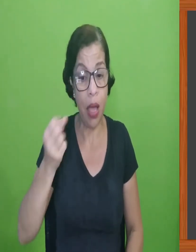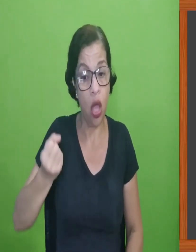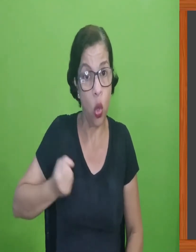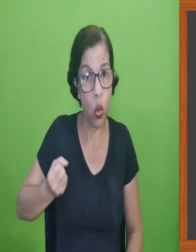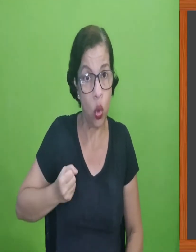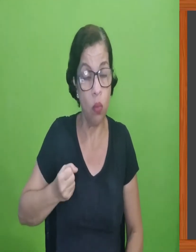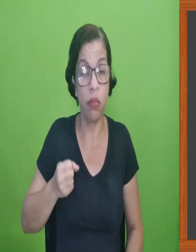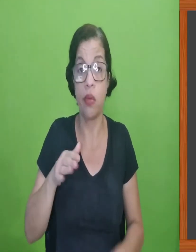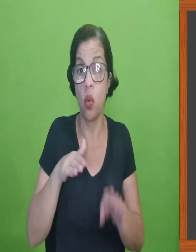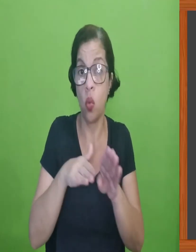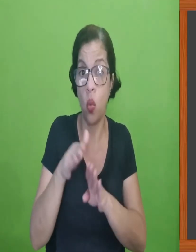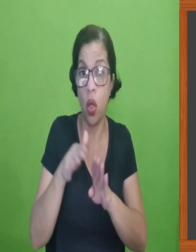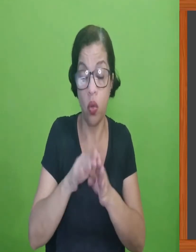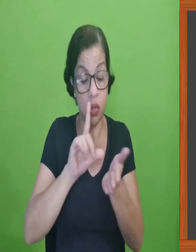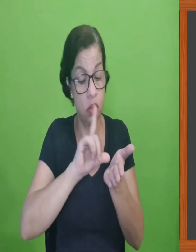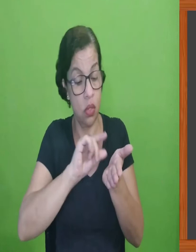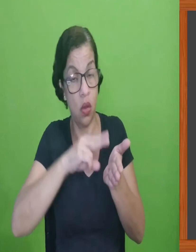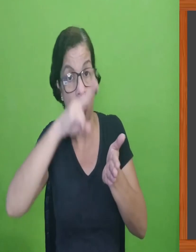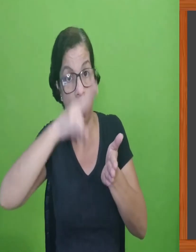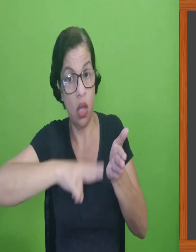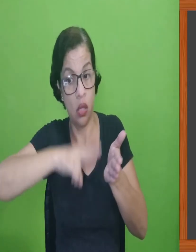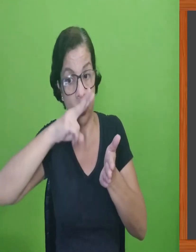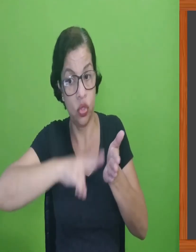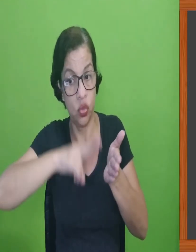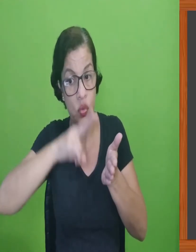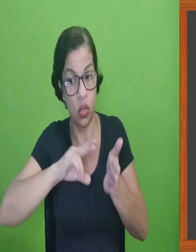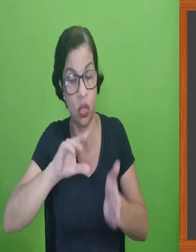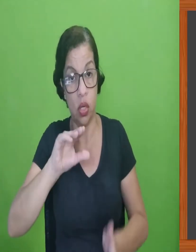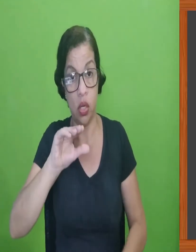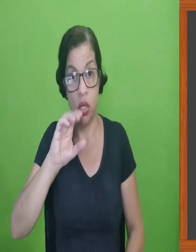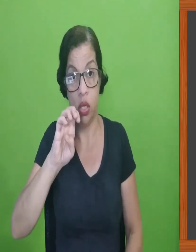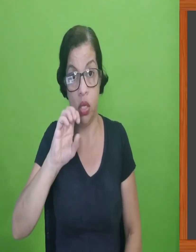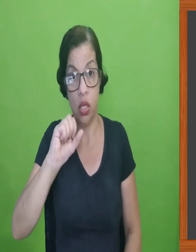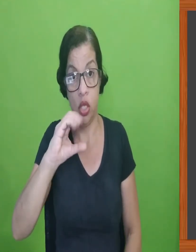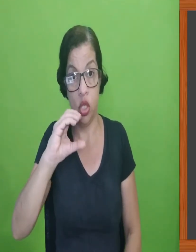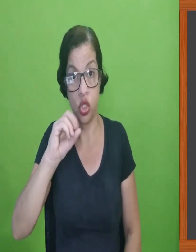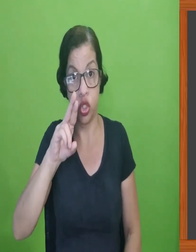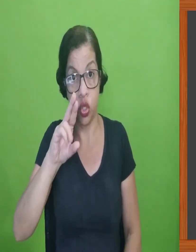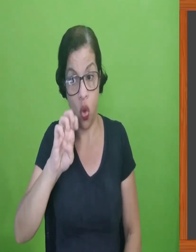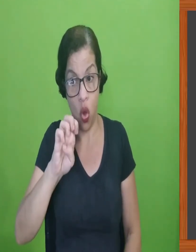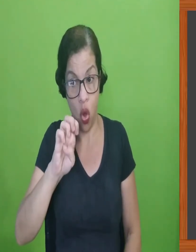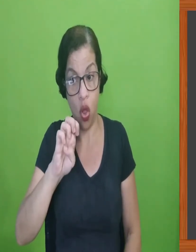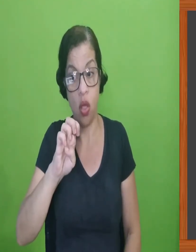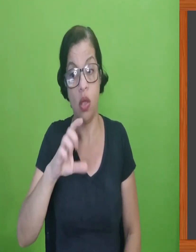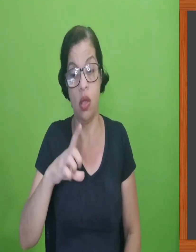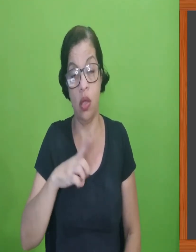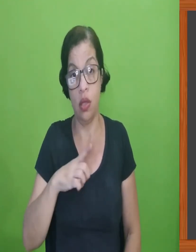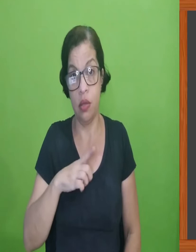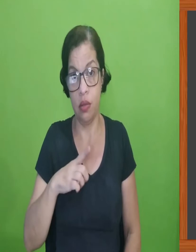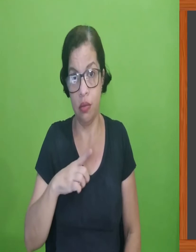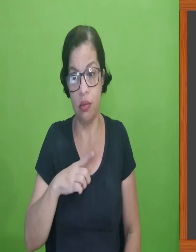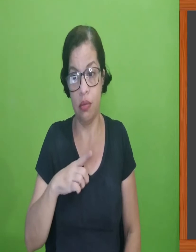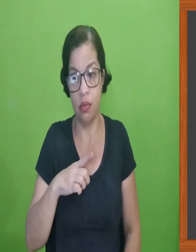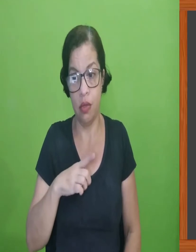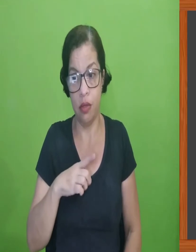score, recomendo a leitura do artigo Score de cálcio e angiotomografia coronariana na estratificação do